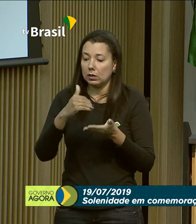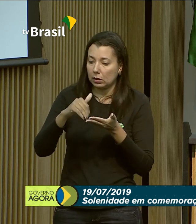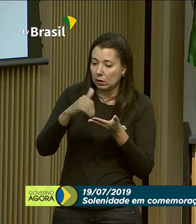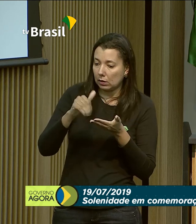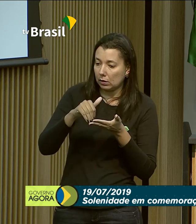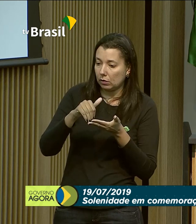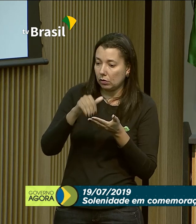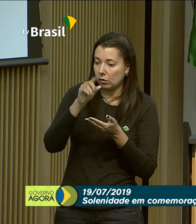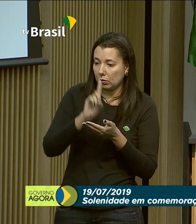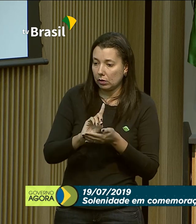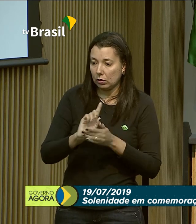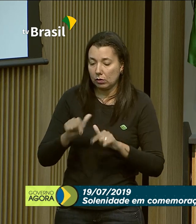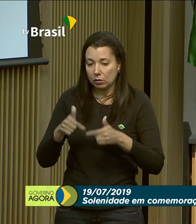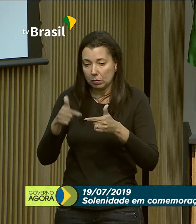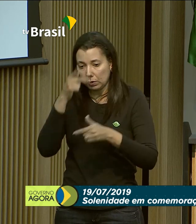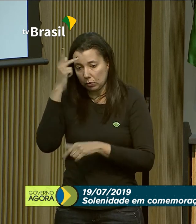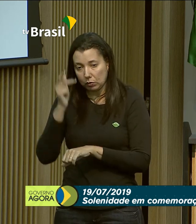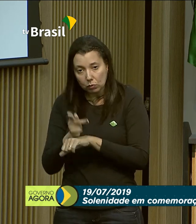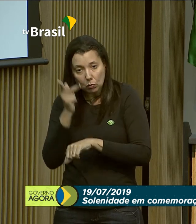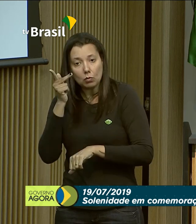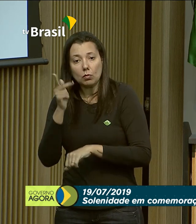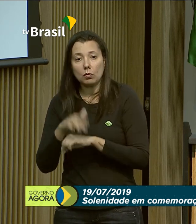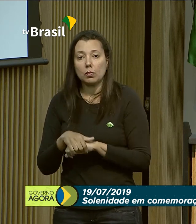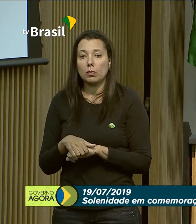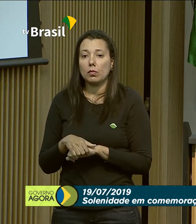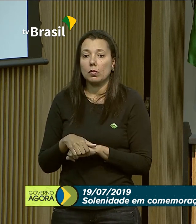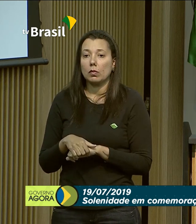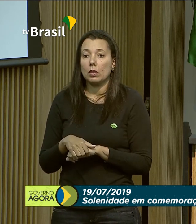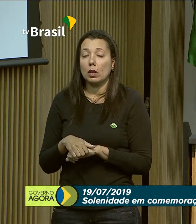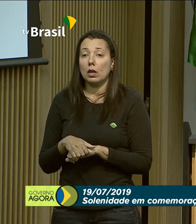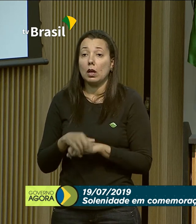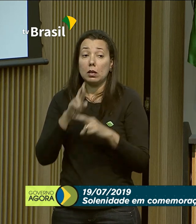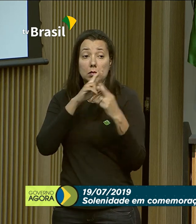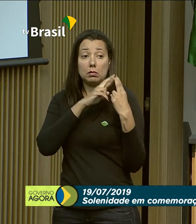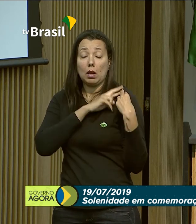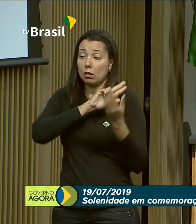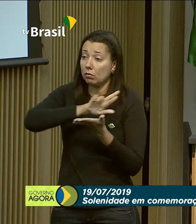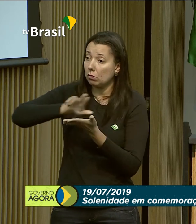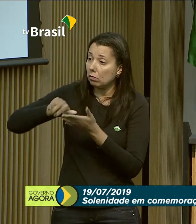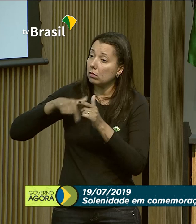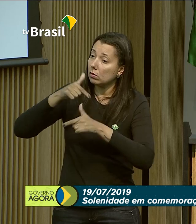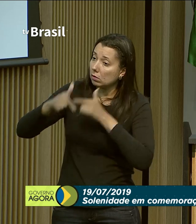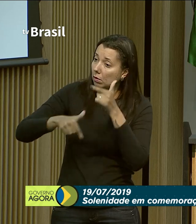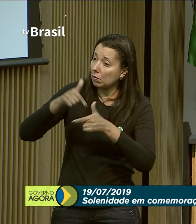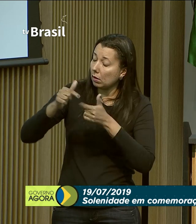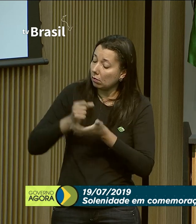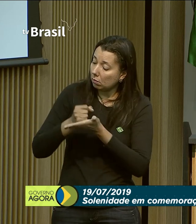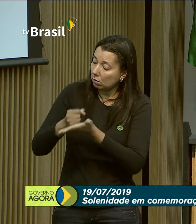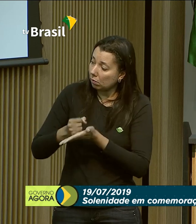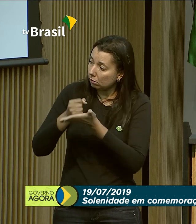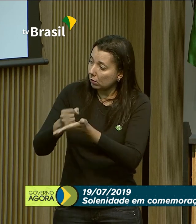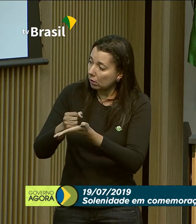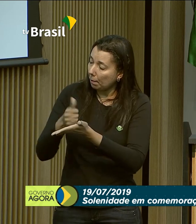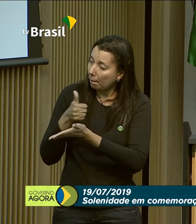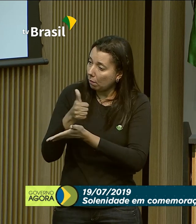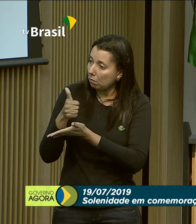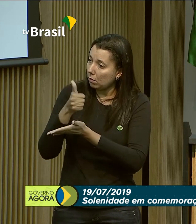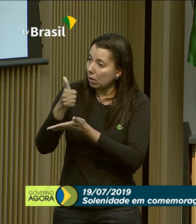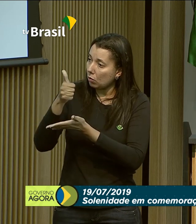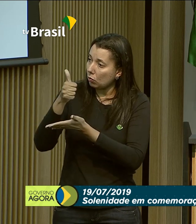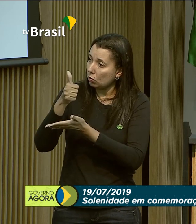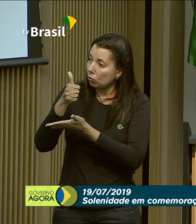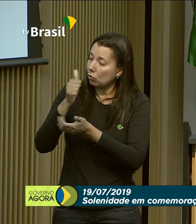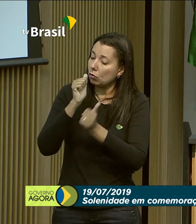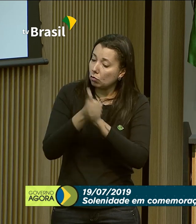Defesa dos Direitos do Torcedor a responsabilidade por várias ações que irão contribuir para o melhoramento do